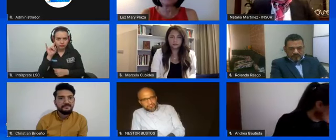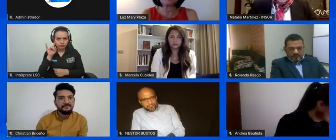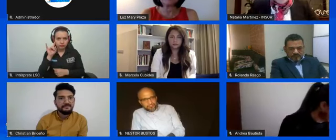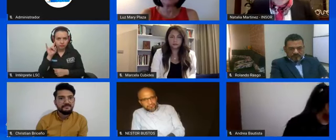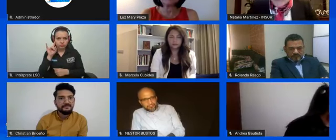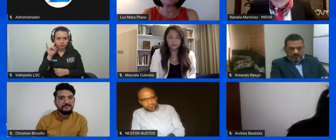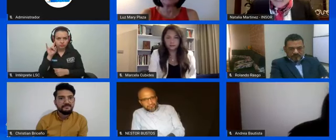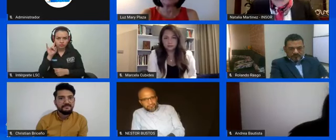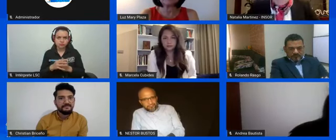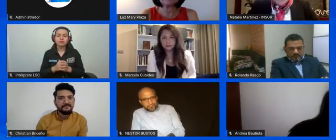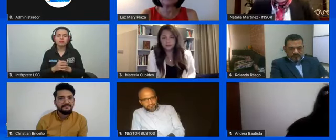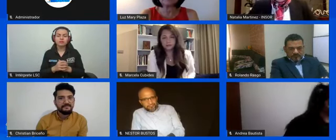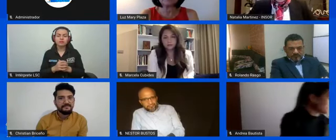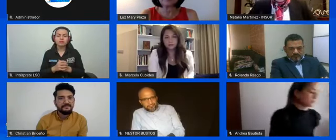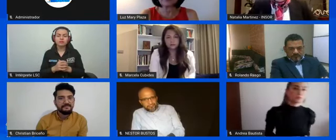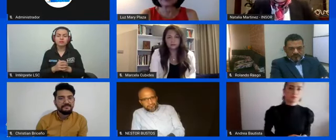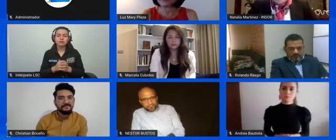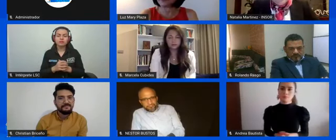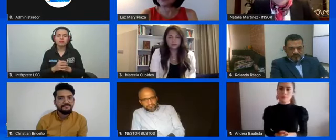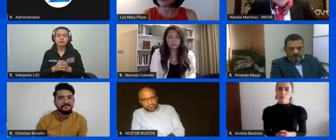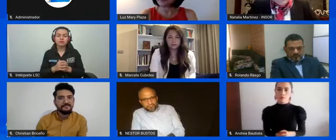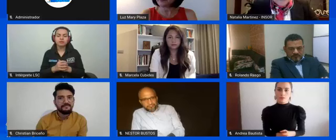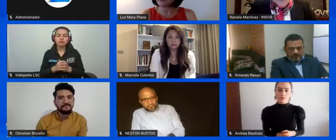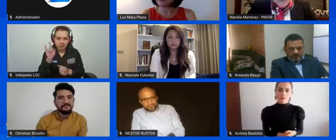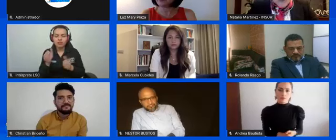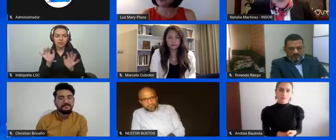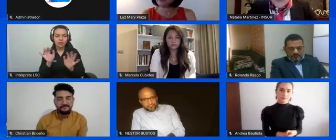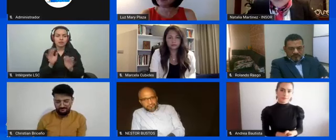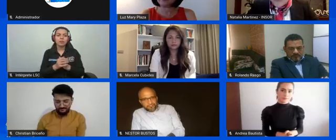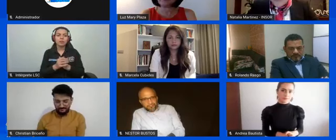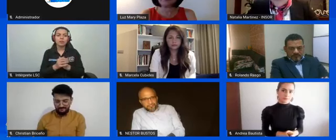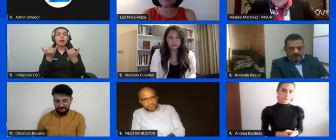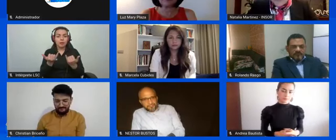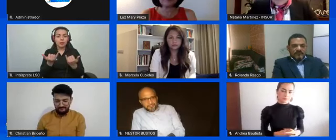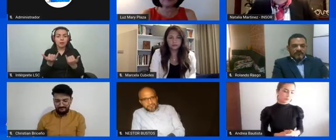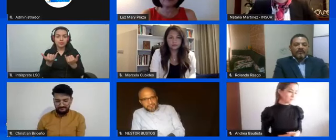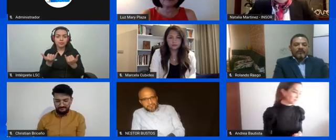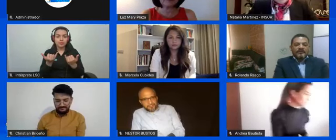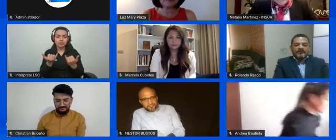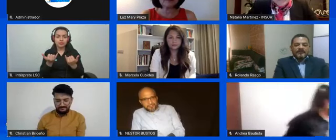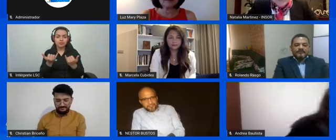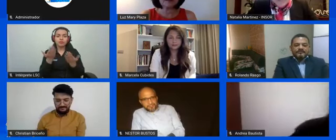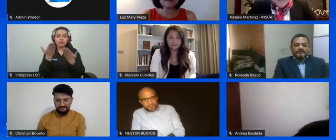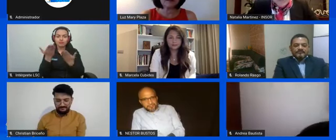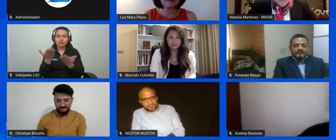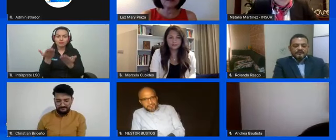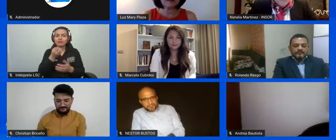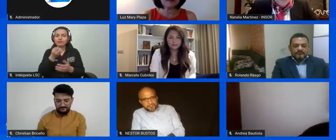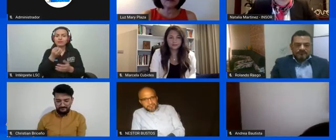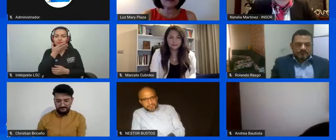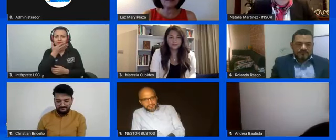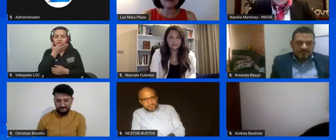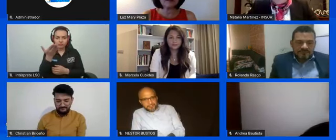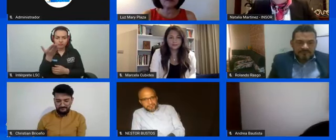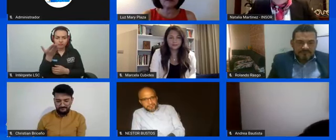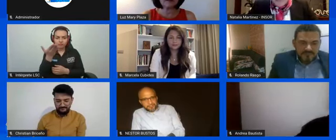escuchando. Ahora yo quisiera darle la palabra a Néstor Bustos. Gracias a ti también, Néstor,